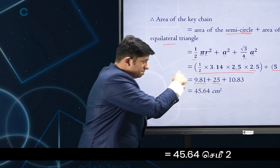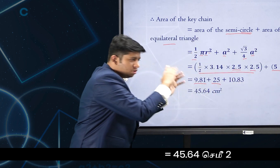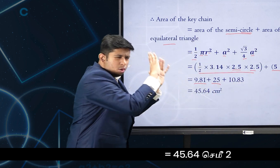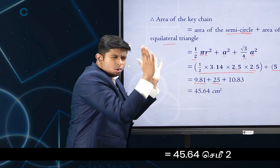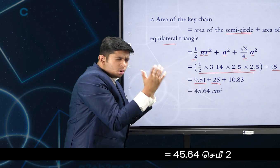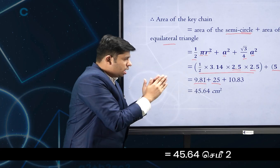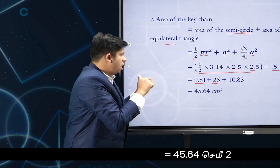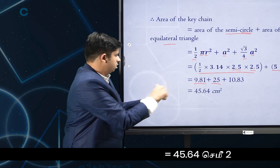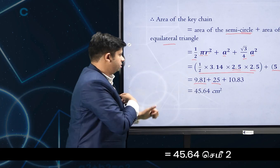ஈடு